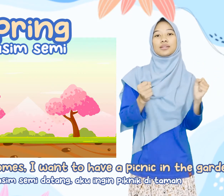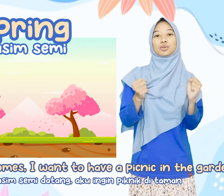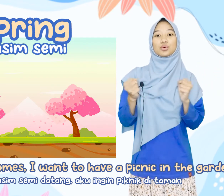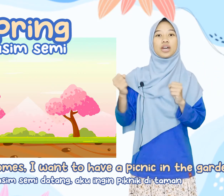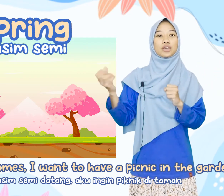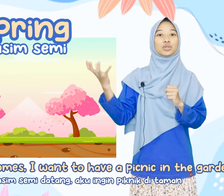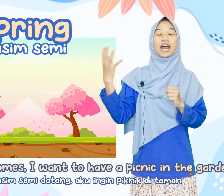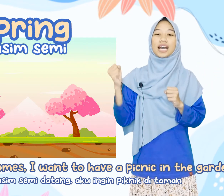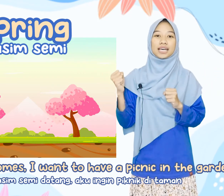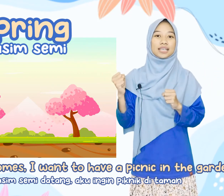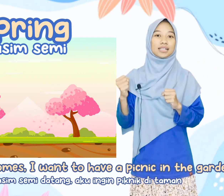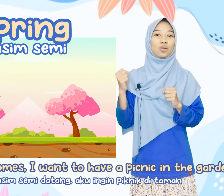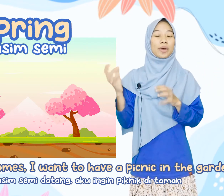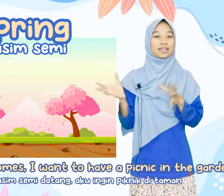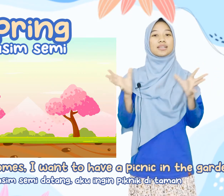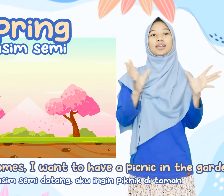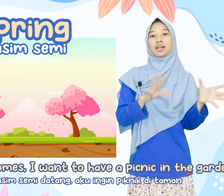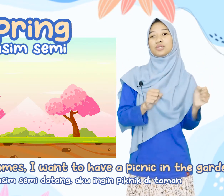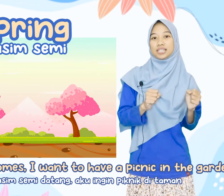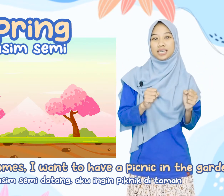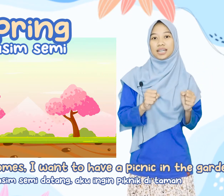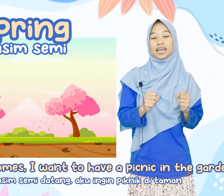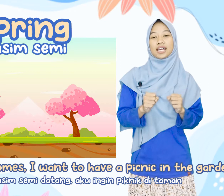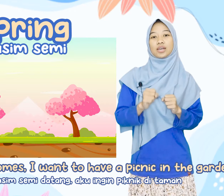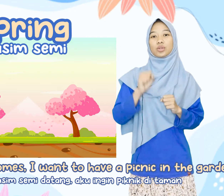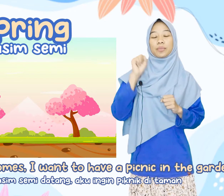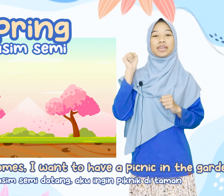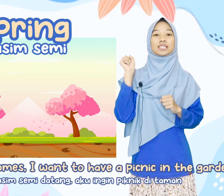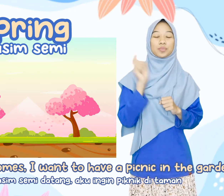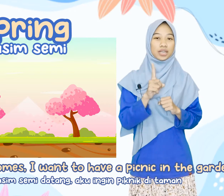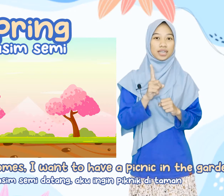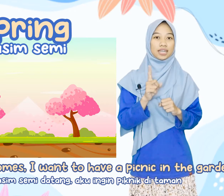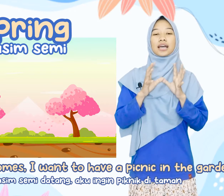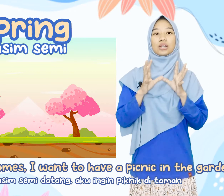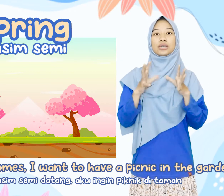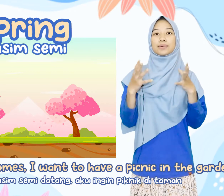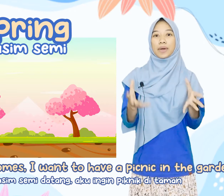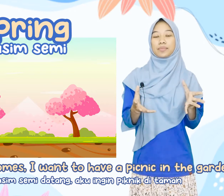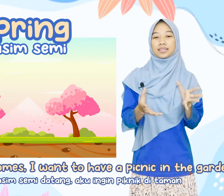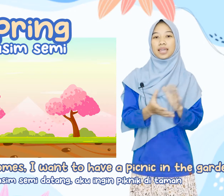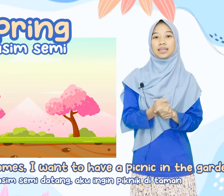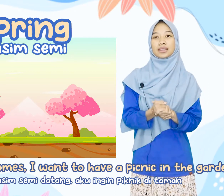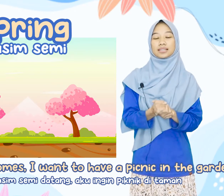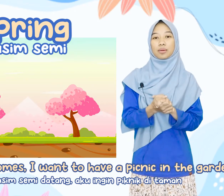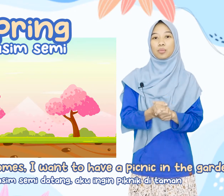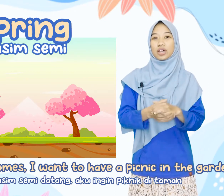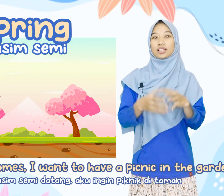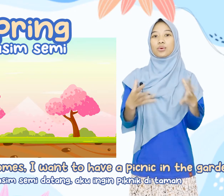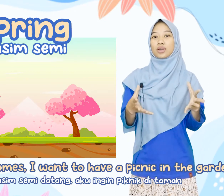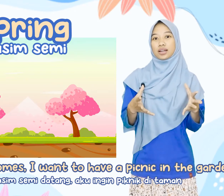terus udaranya juga hangat, nggak terlalu panas dan nggak terlalu dingin. Nah, itu namanya spring. Nah, kalau di Jepang biasanya identik sama bunga sakura. Nah,